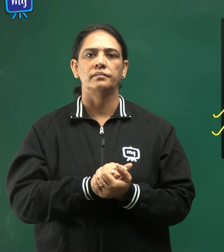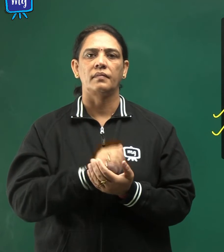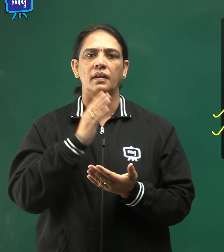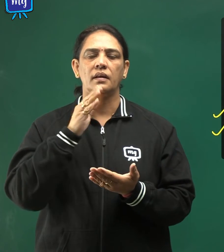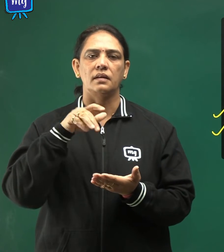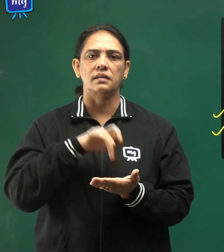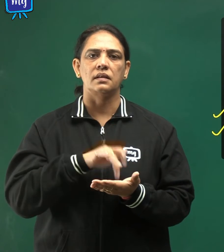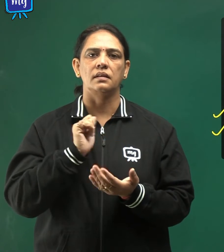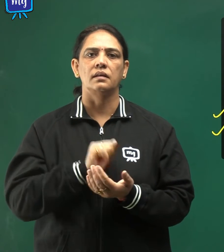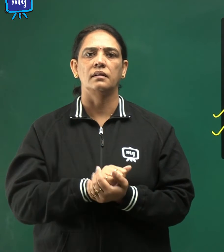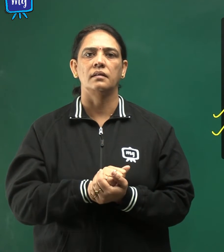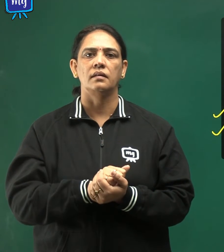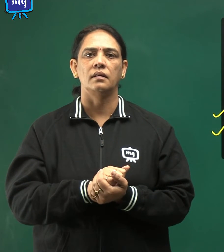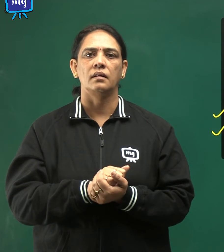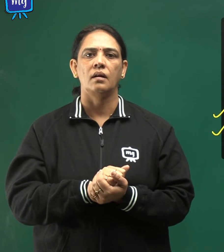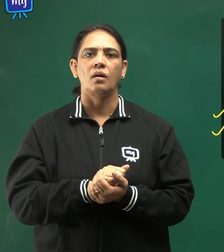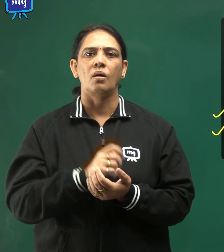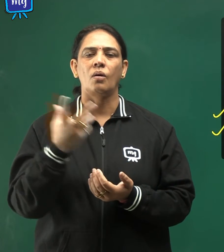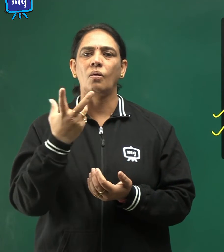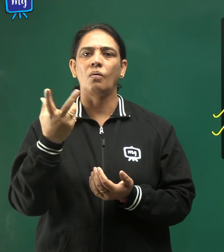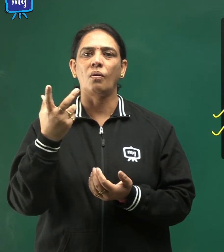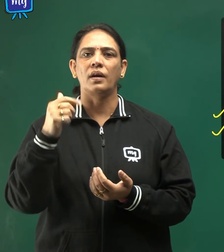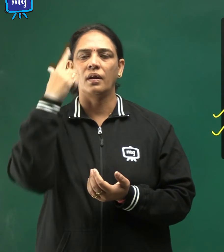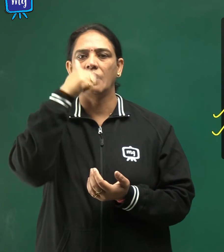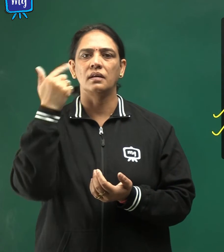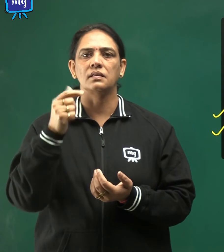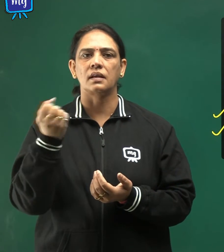स्थित कोई संख्या।